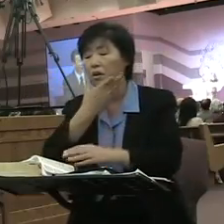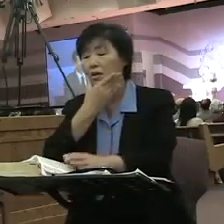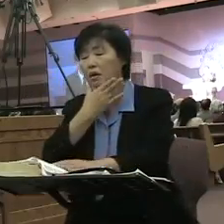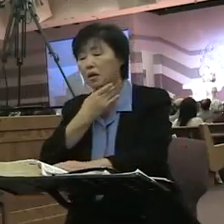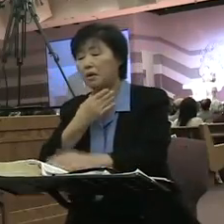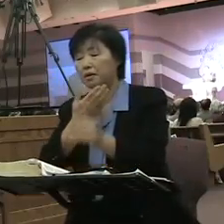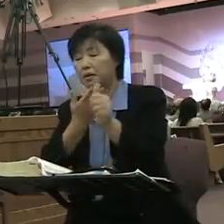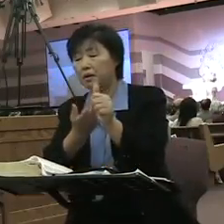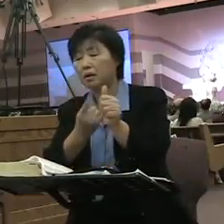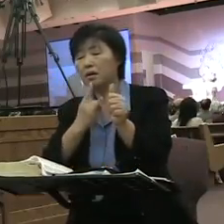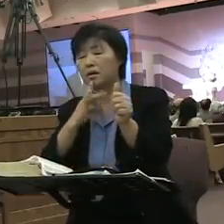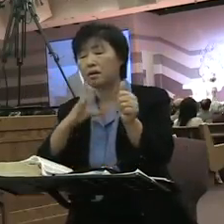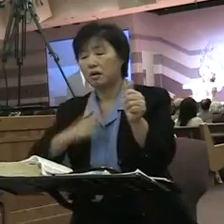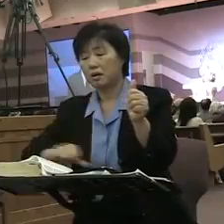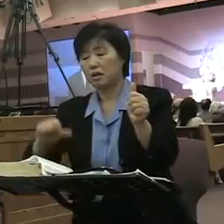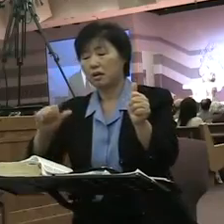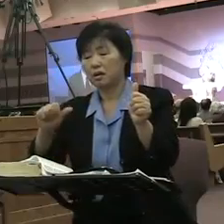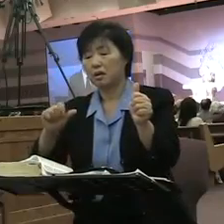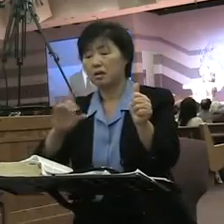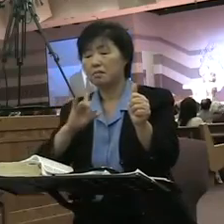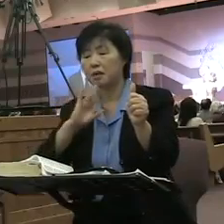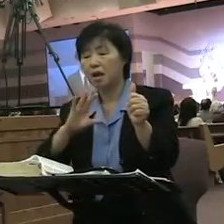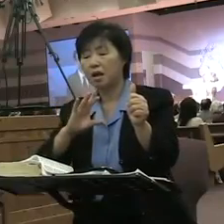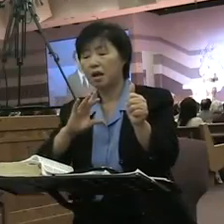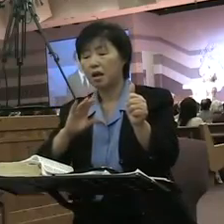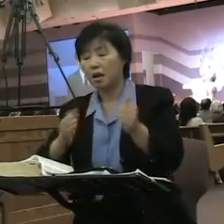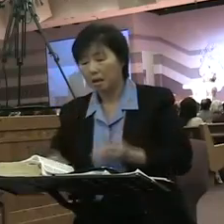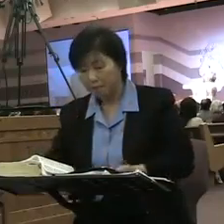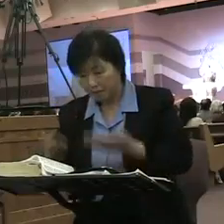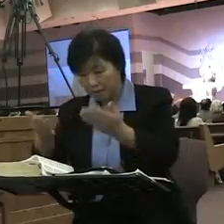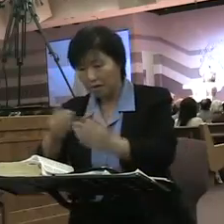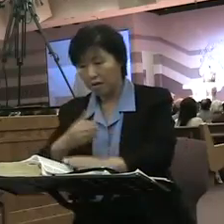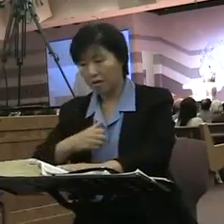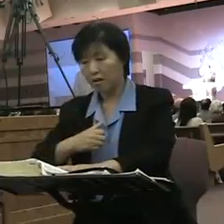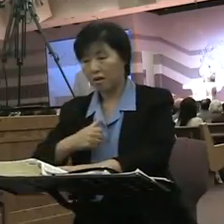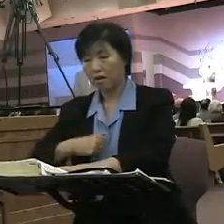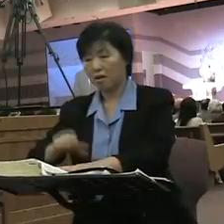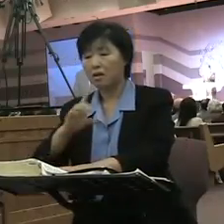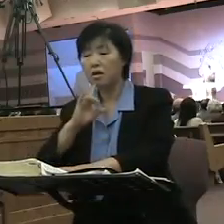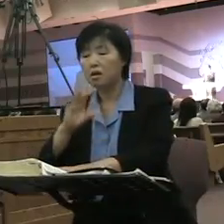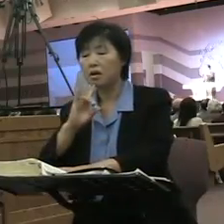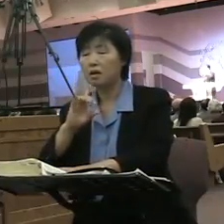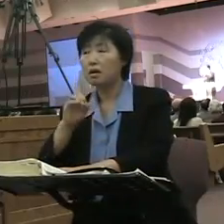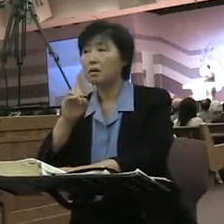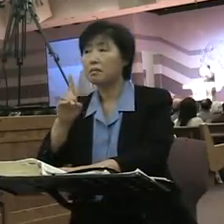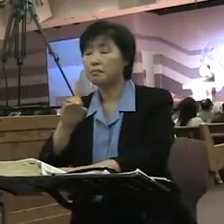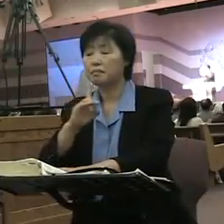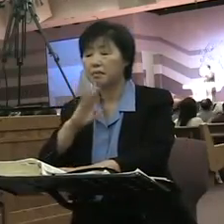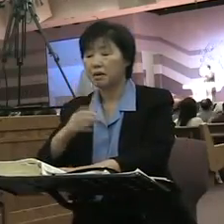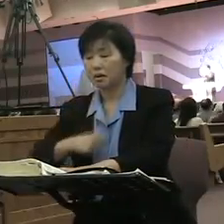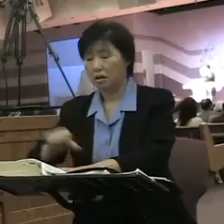아브라함에게 너의 독자 하나밖에 없는 아들 독자를 바치라, 너의 아들 하나밖에 없는 아들 독자를 바치라 3번을